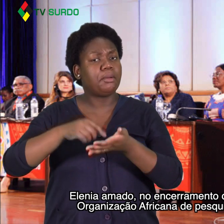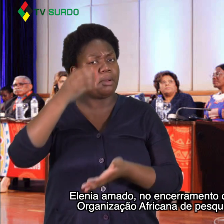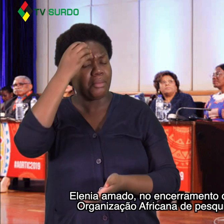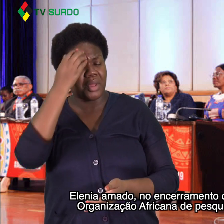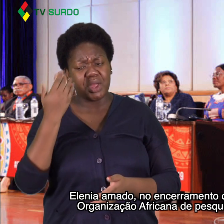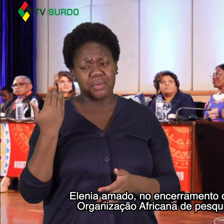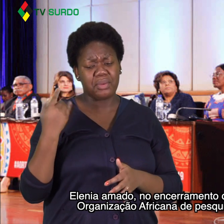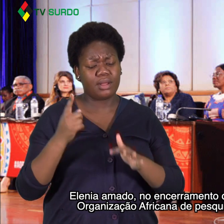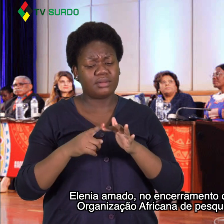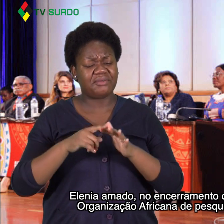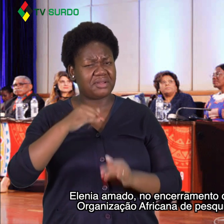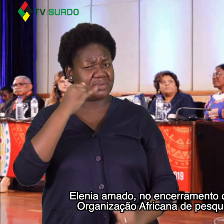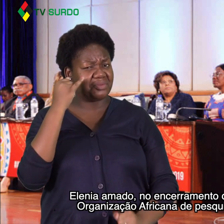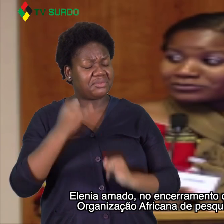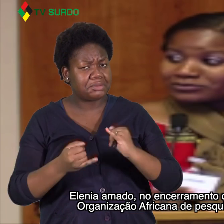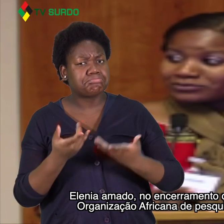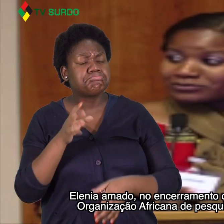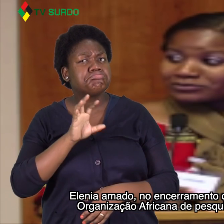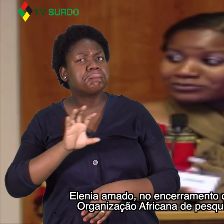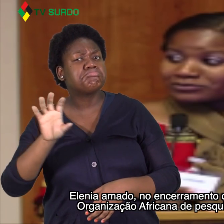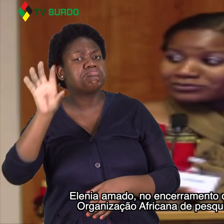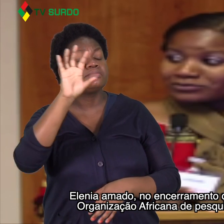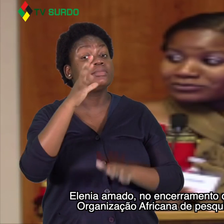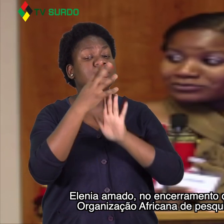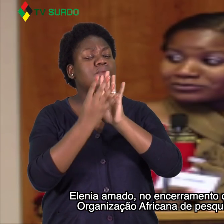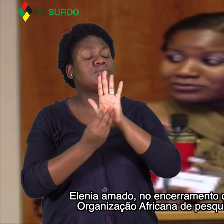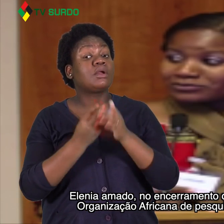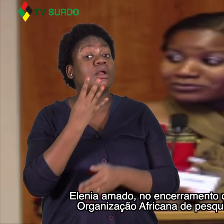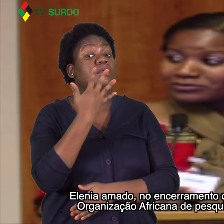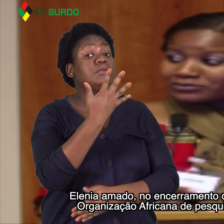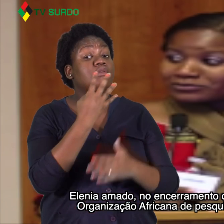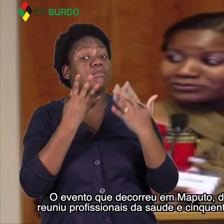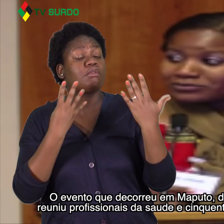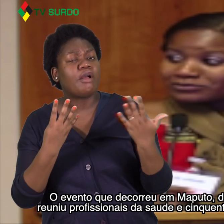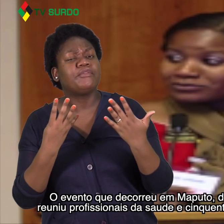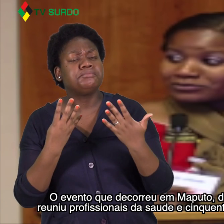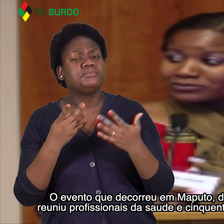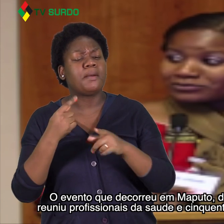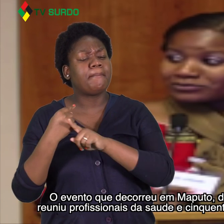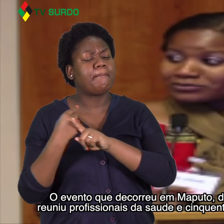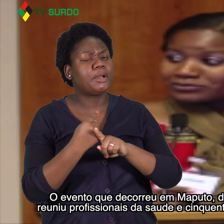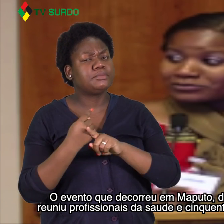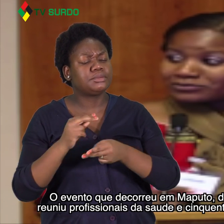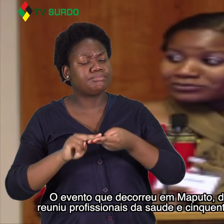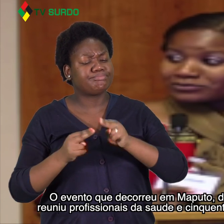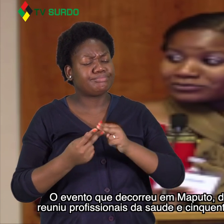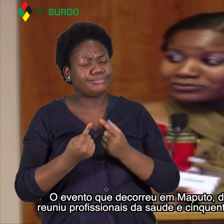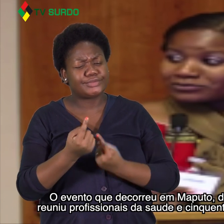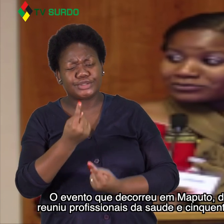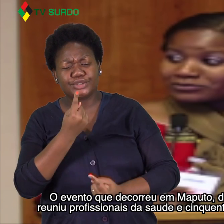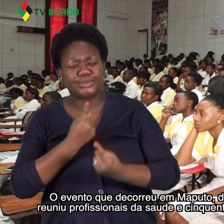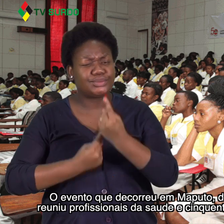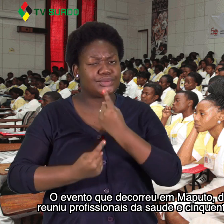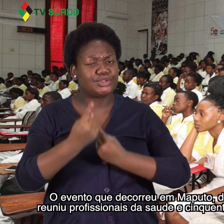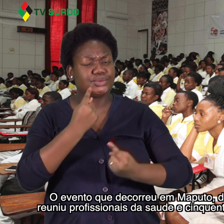Conferência Bienal da Organização Africana de Pesquisa e Treino em Câncro. O evento que decorou em